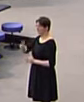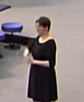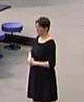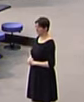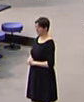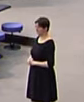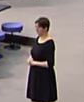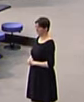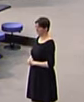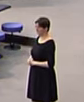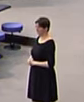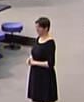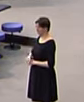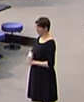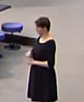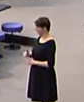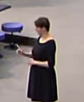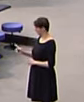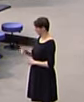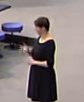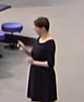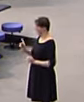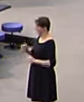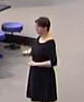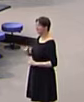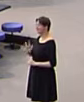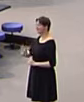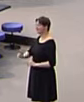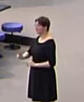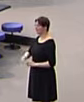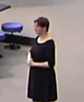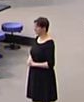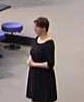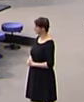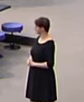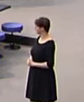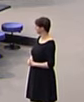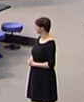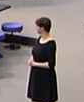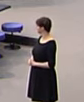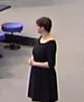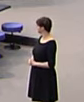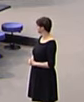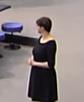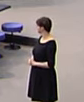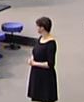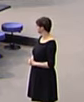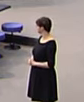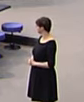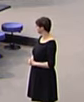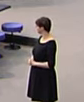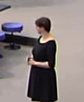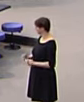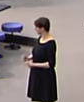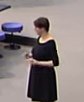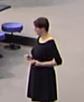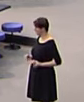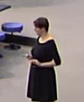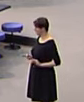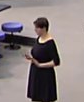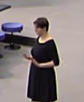Das sind alle Mitglieder des Hauses. Wer stimmt dagegen? Vorsichtshalber. Niemand. Enthaltungen?